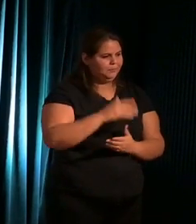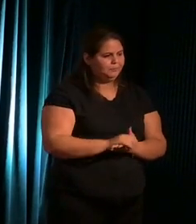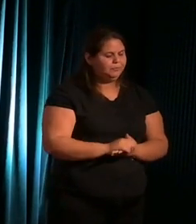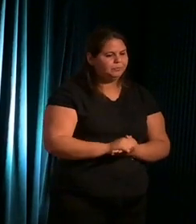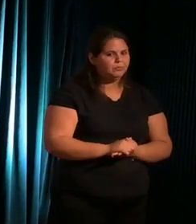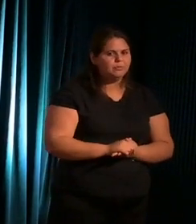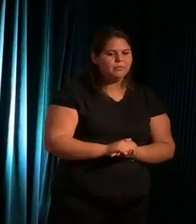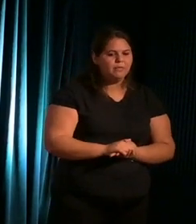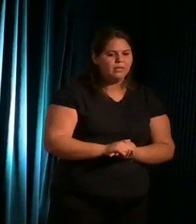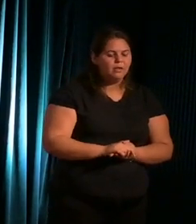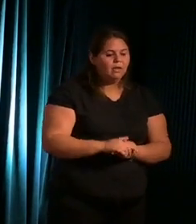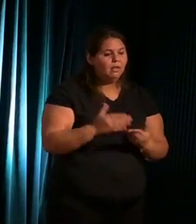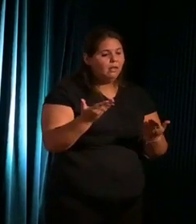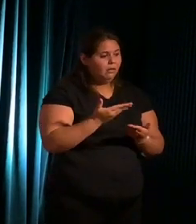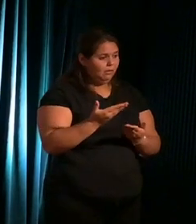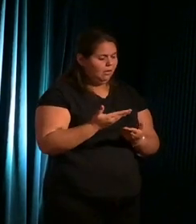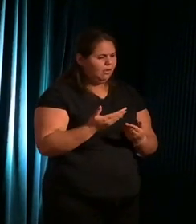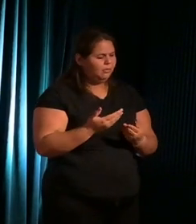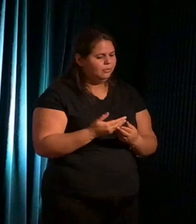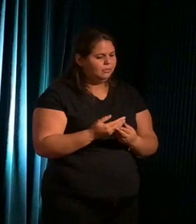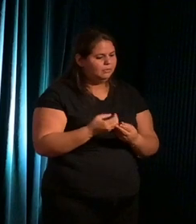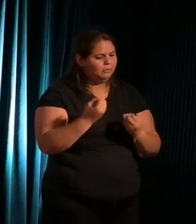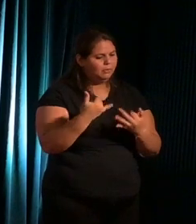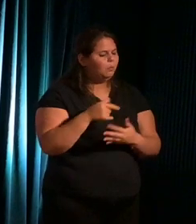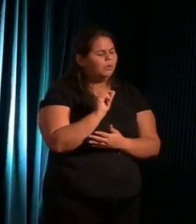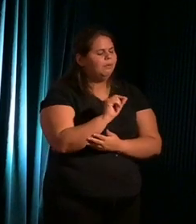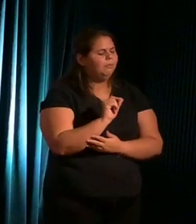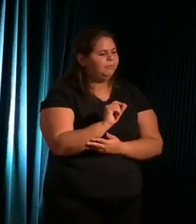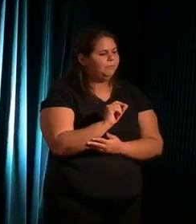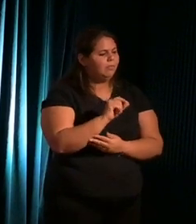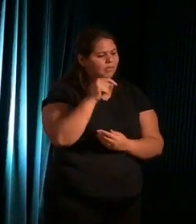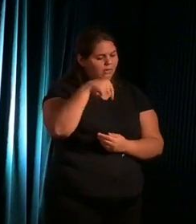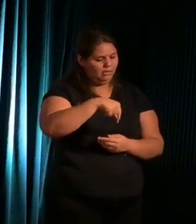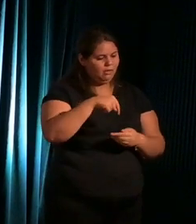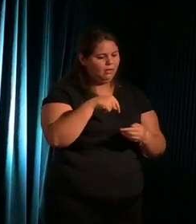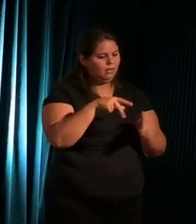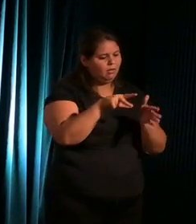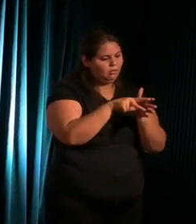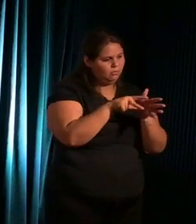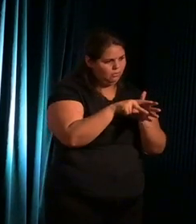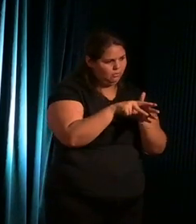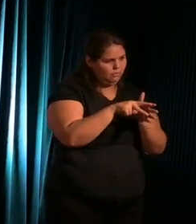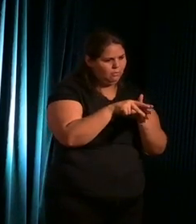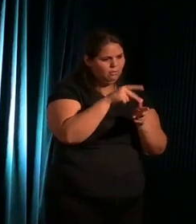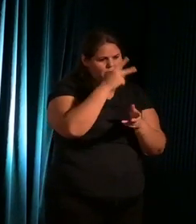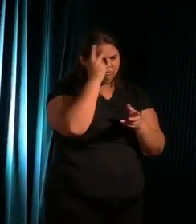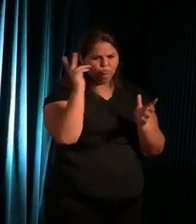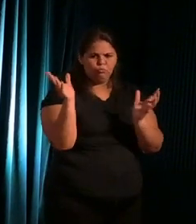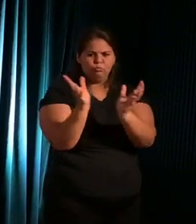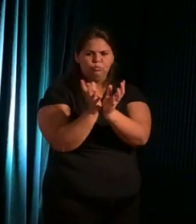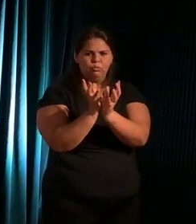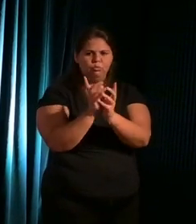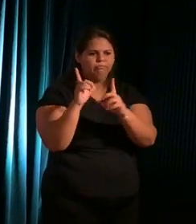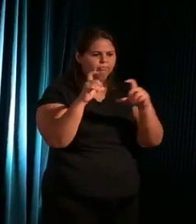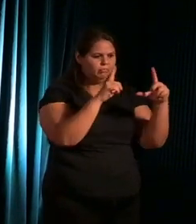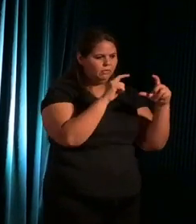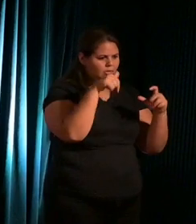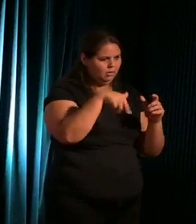dizer o seguinte: do ponto de vista desse trabalho coletivo, né, do Instituto, da equipe de fotografia do Instituto, de